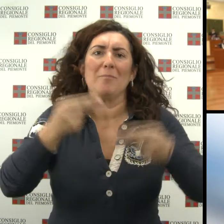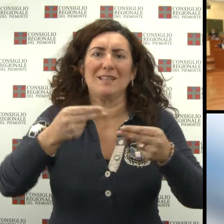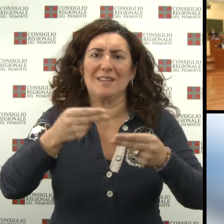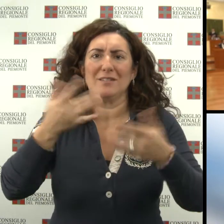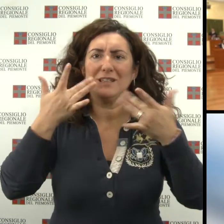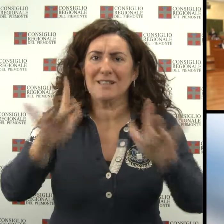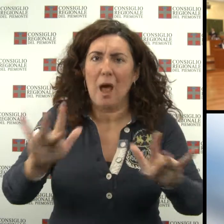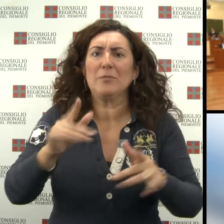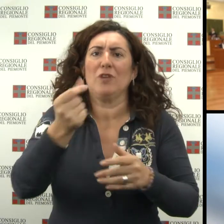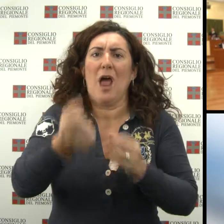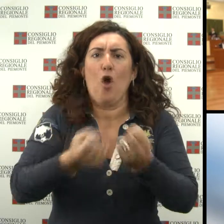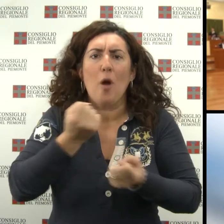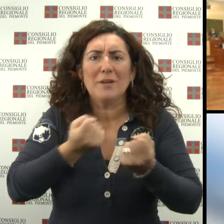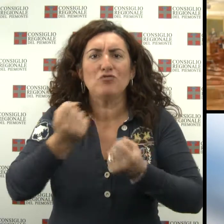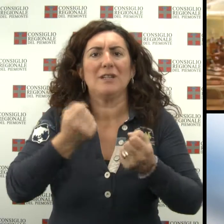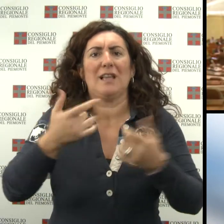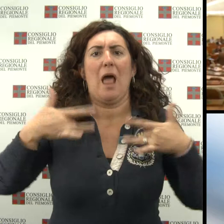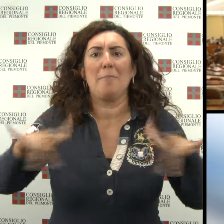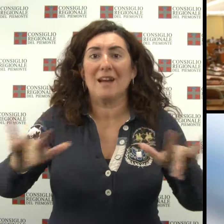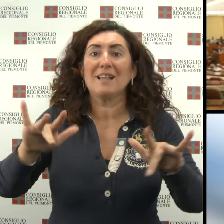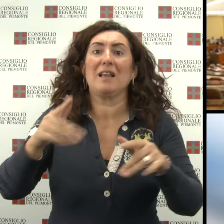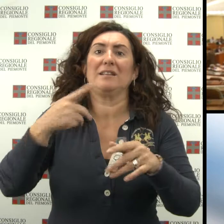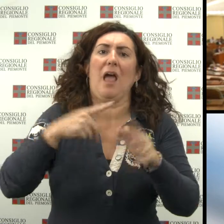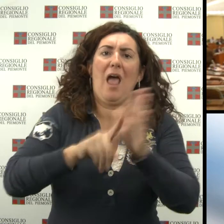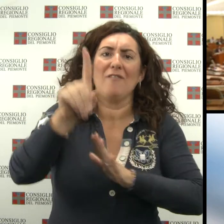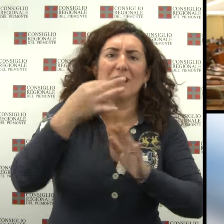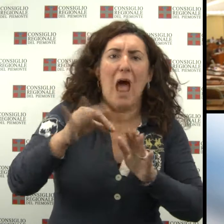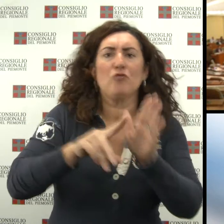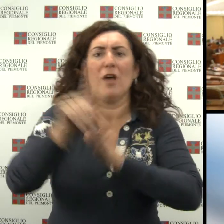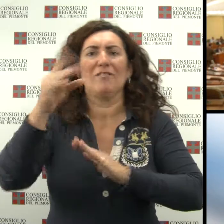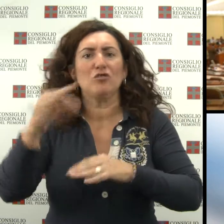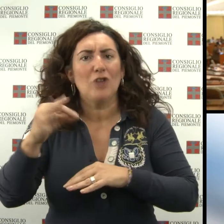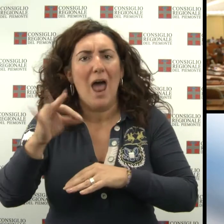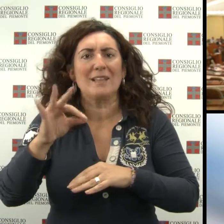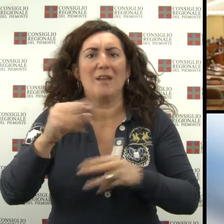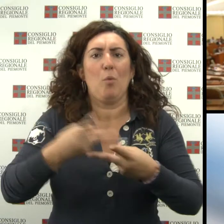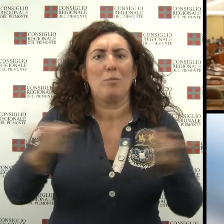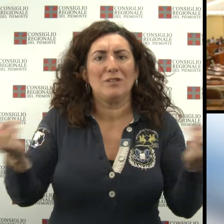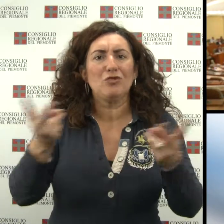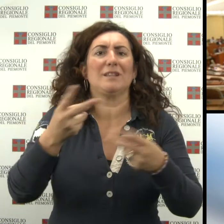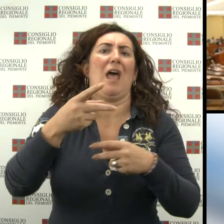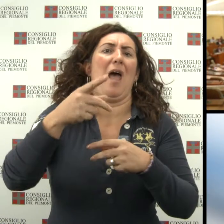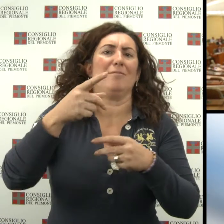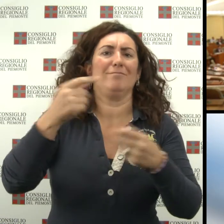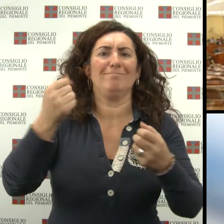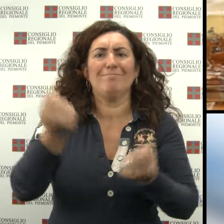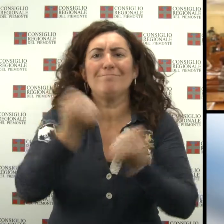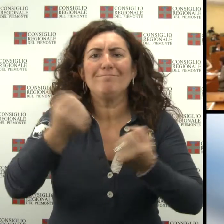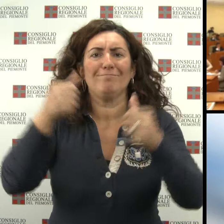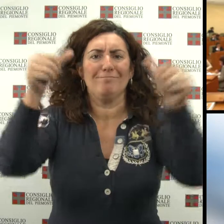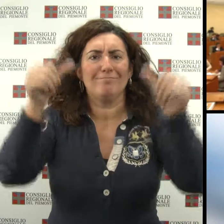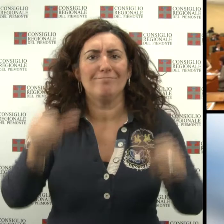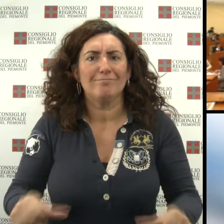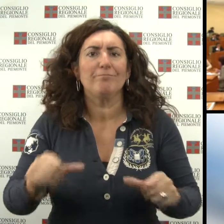democraticità, economicità, efficacia ed efficienza, pubblicità, proporzionalità, legittimo affidamento, trasparenza e rispetto dei